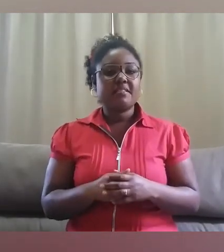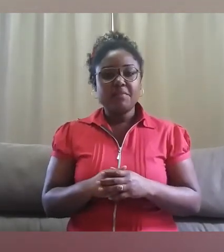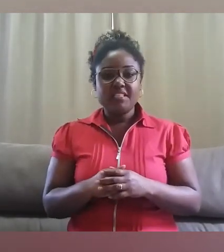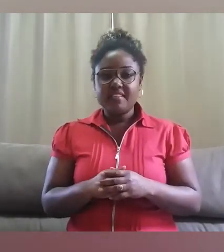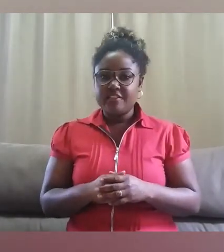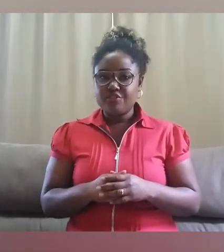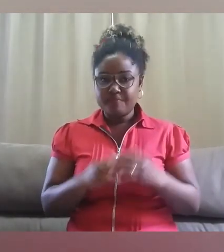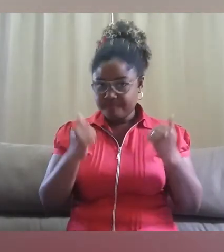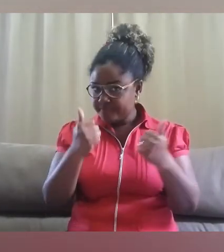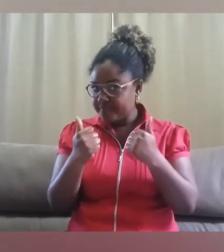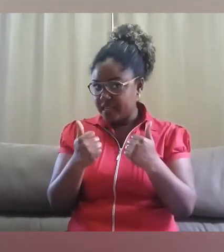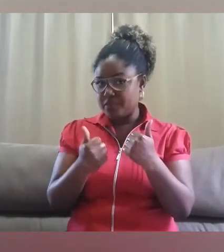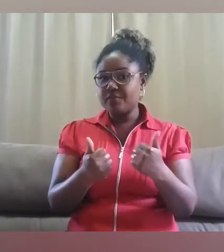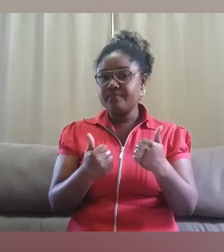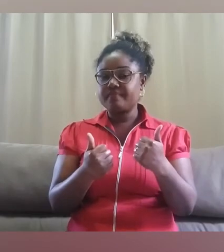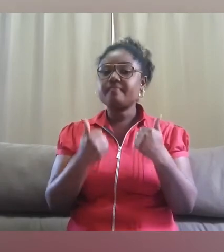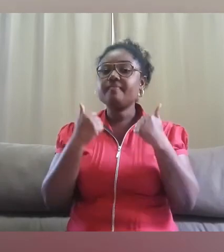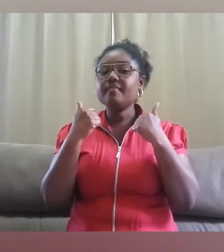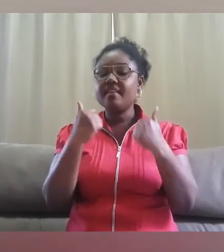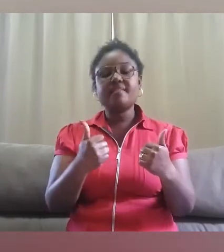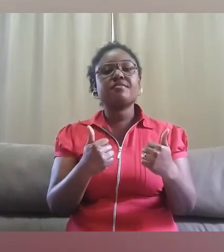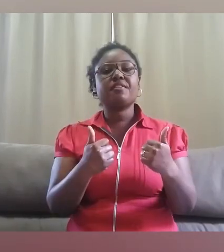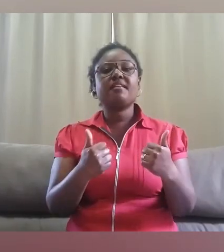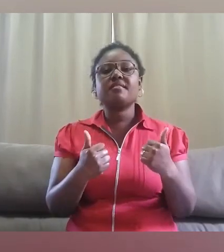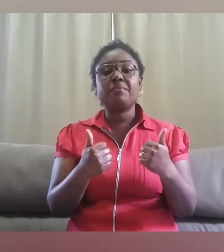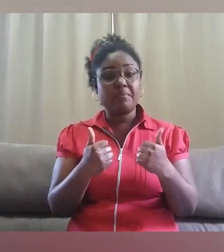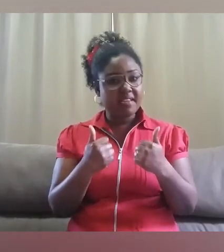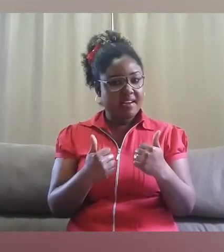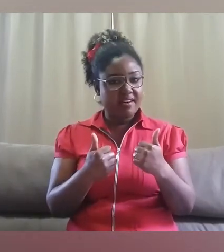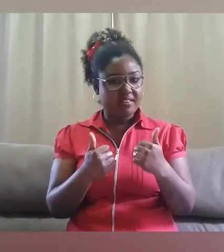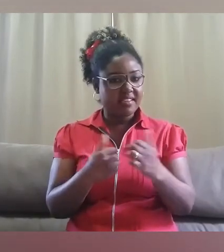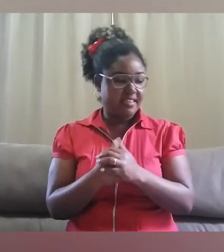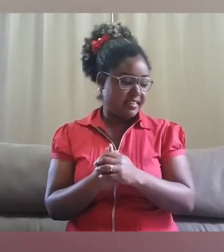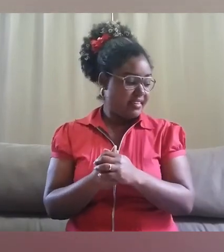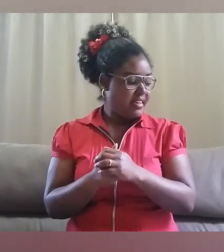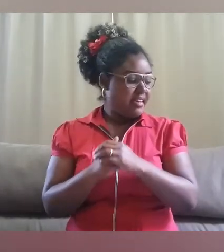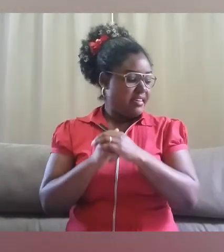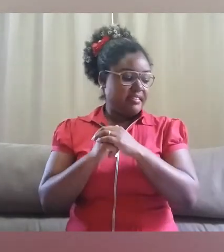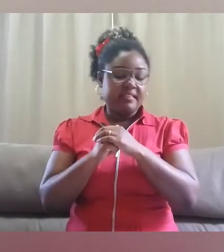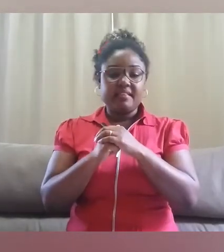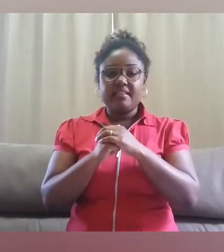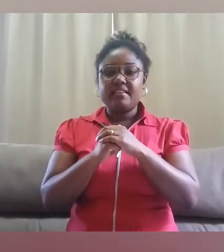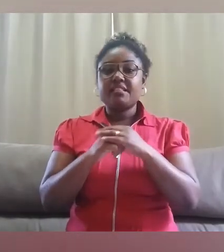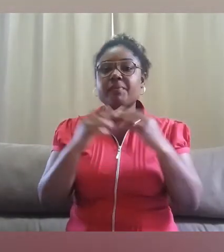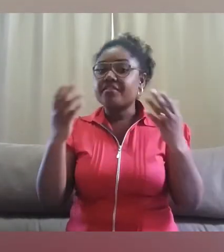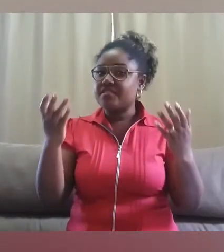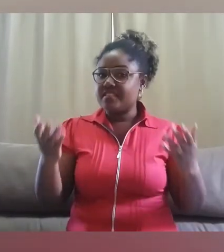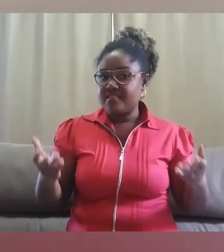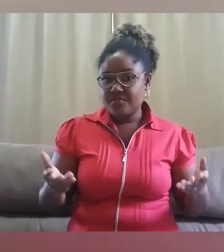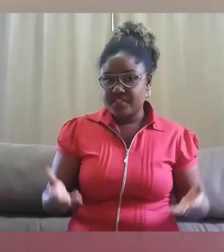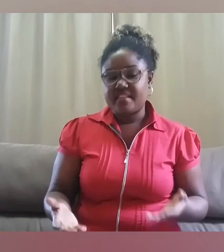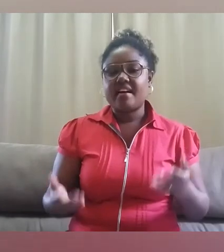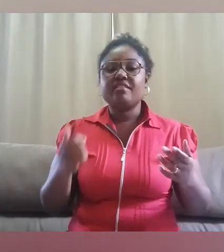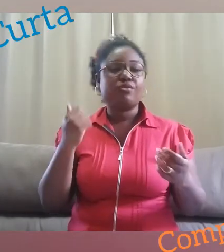mais habilidade. Tá bom? Essa foi a nossa primeira aula, galera. E espero que vocês tenham gostado,